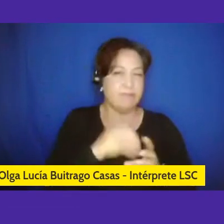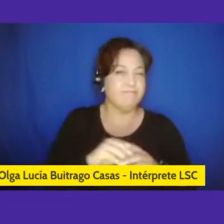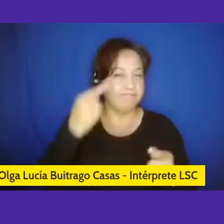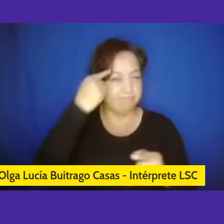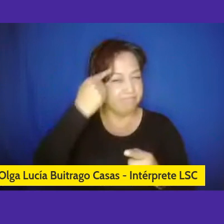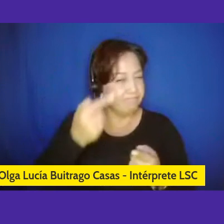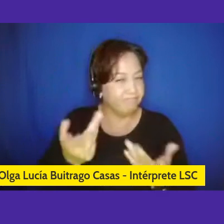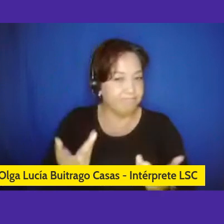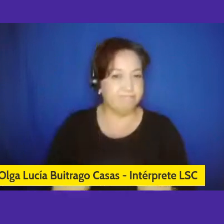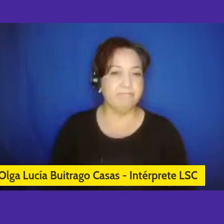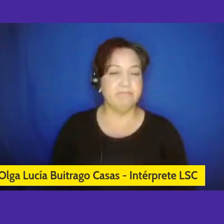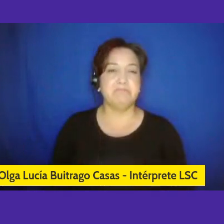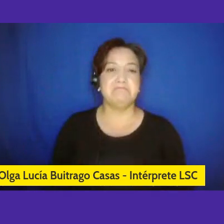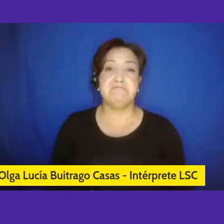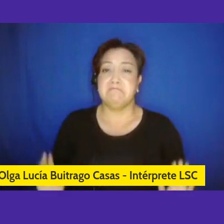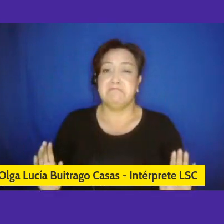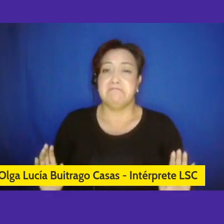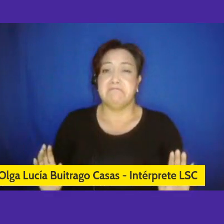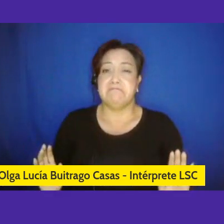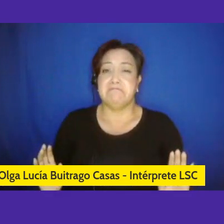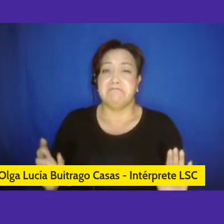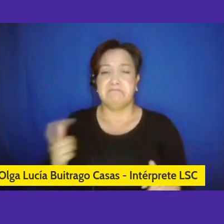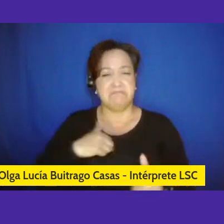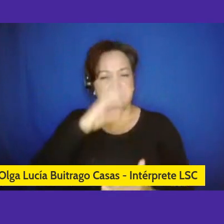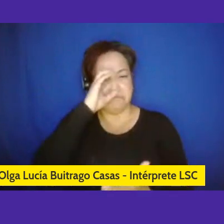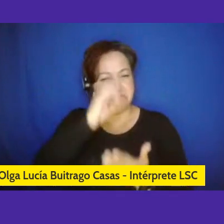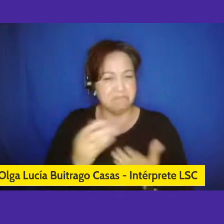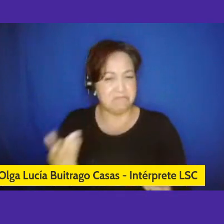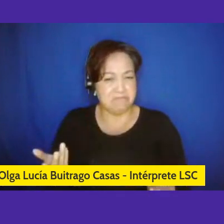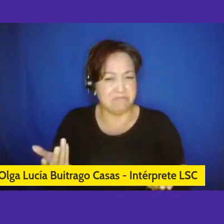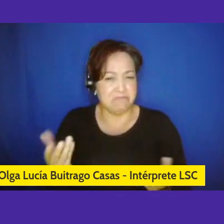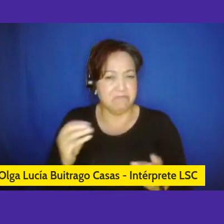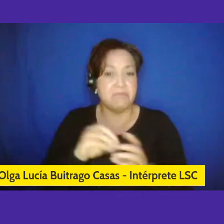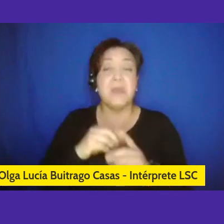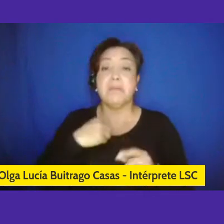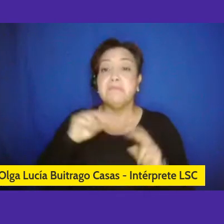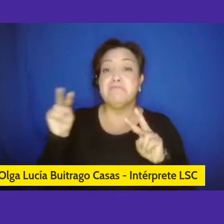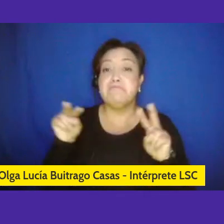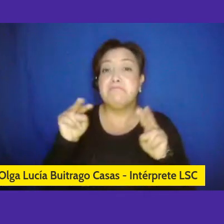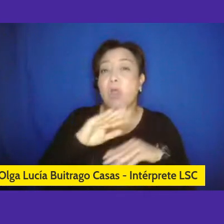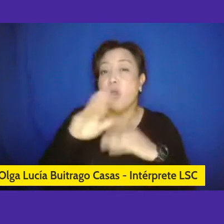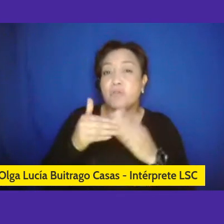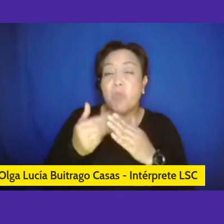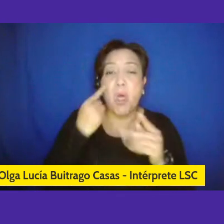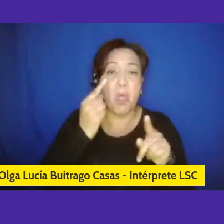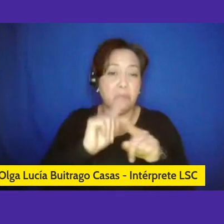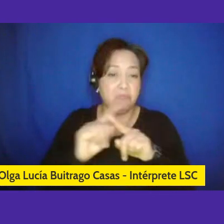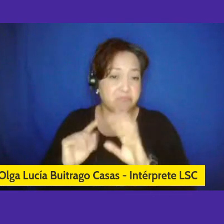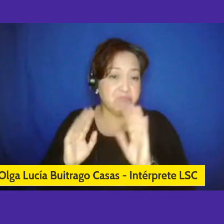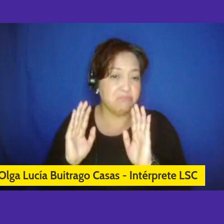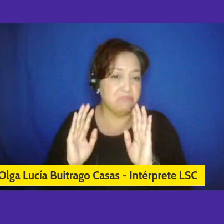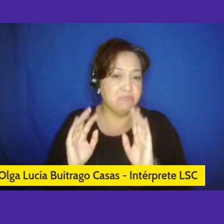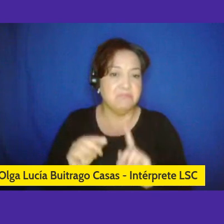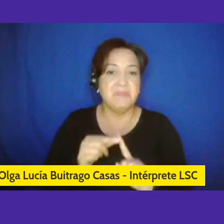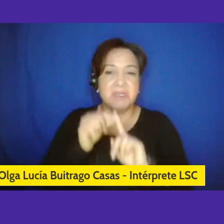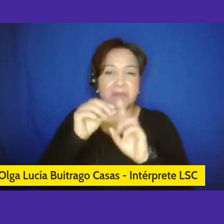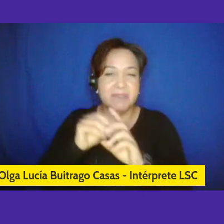No tengo una opinión, siempre, a ver, a mí me gusta ver todo, en particular, me